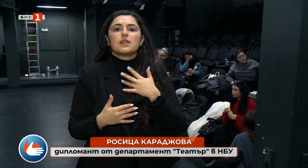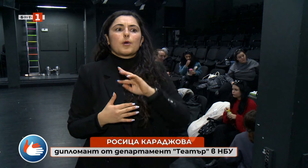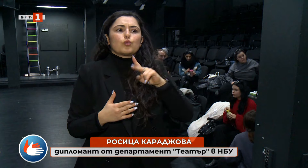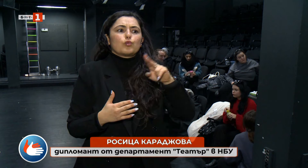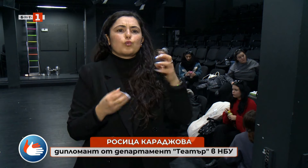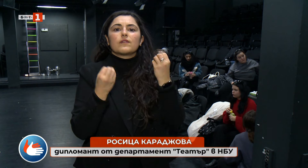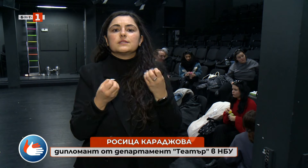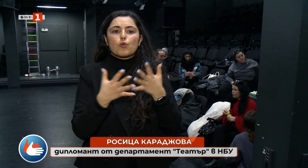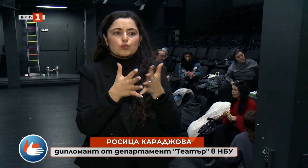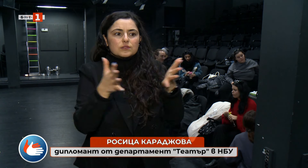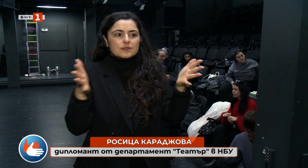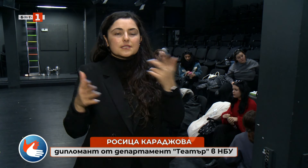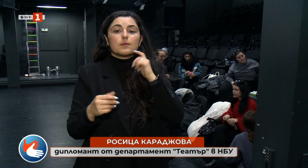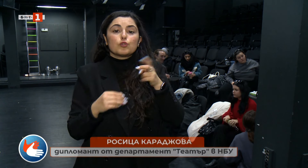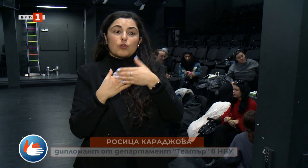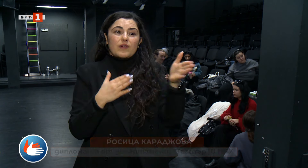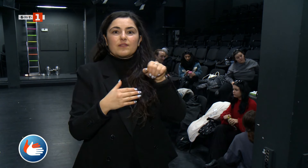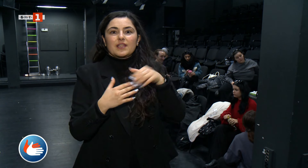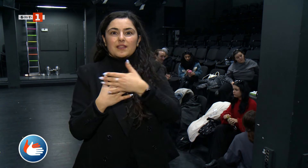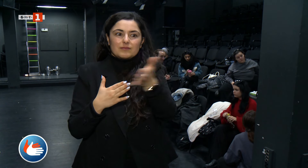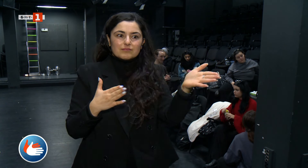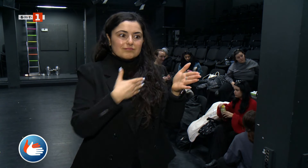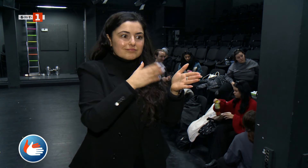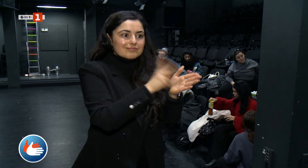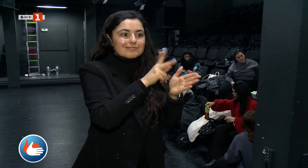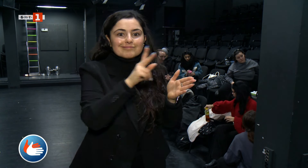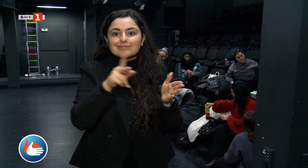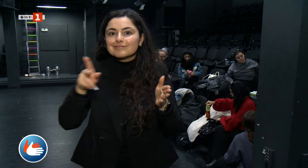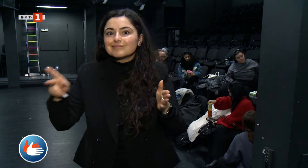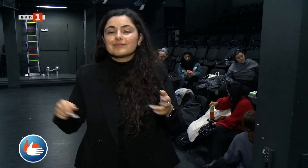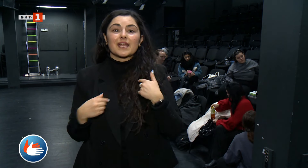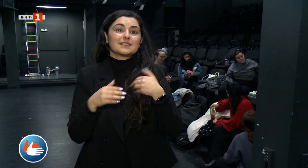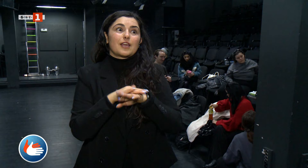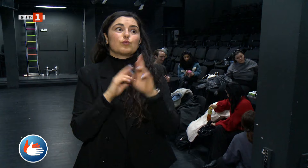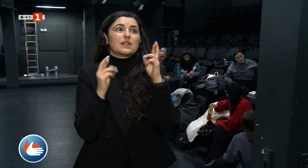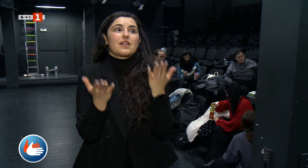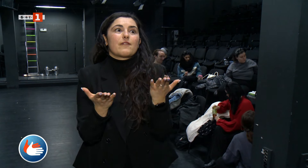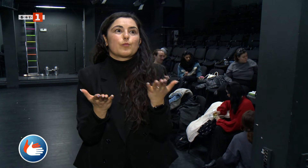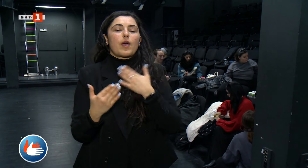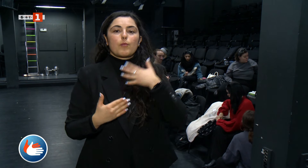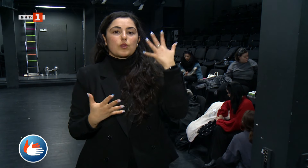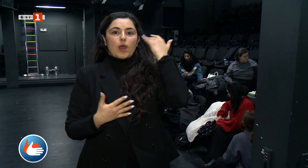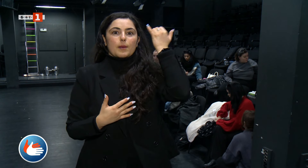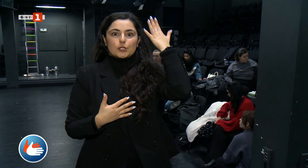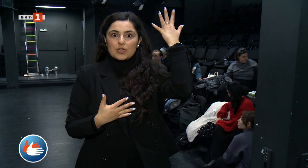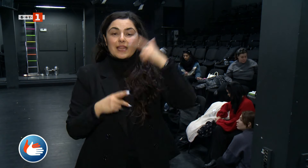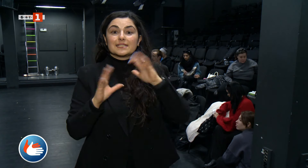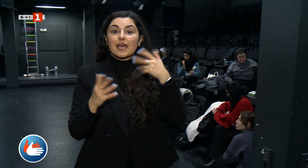всякакви други възможности. Така ще се отворят много врати. Аз много се надявам и това е моята голяма мечта – да